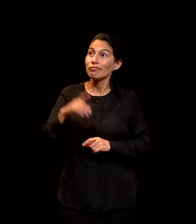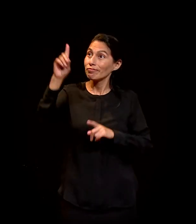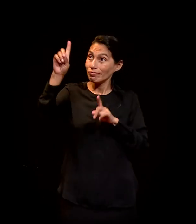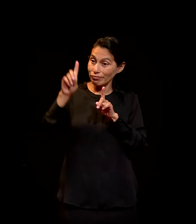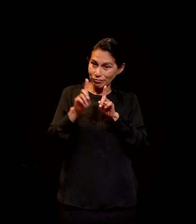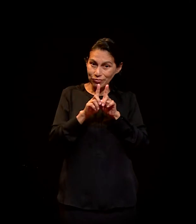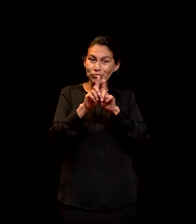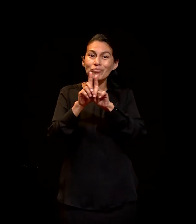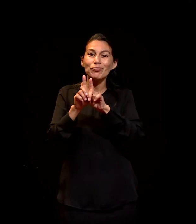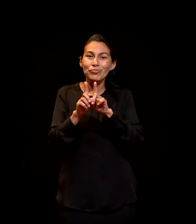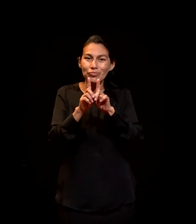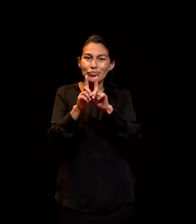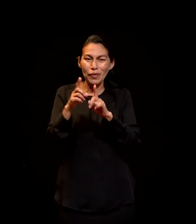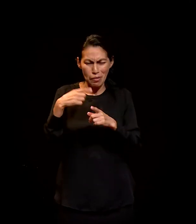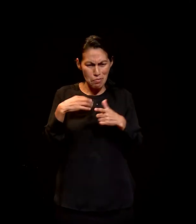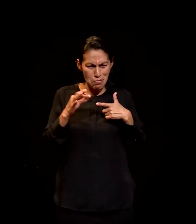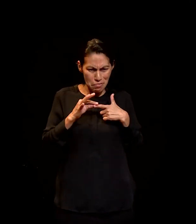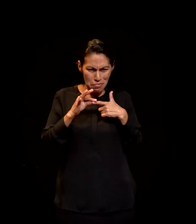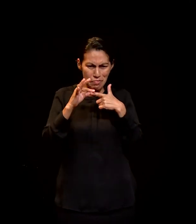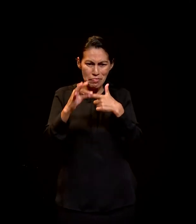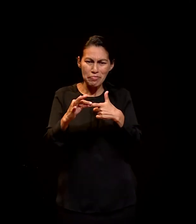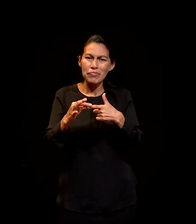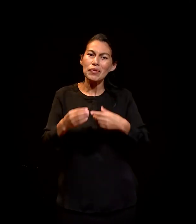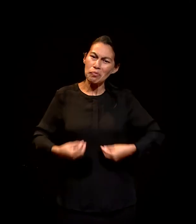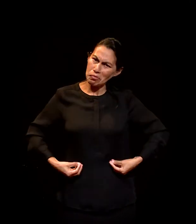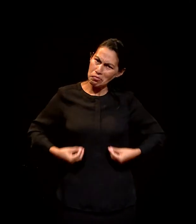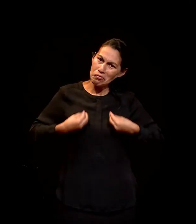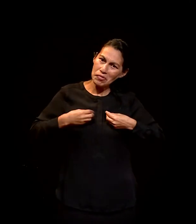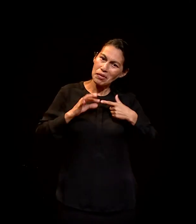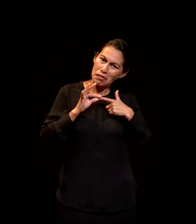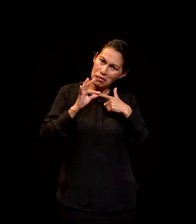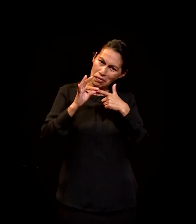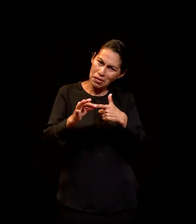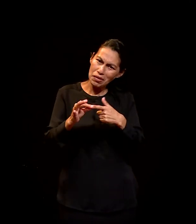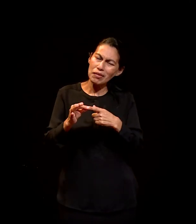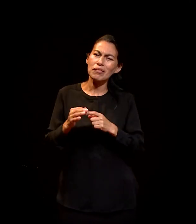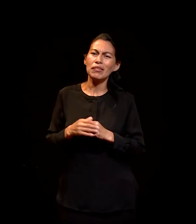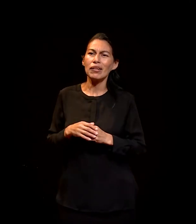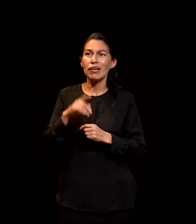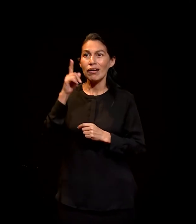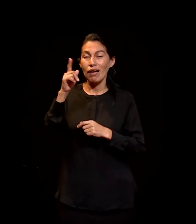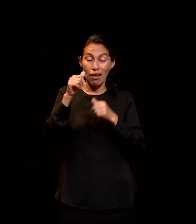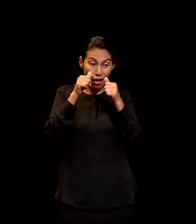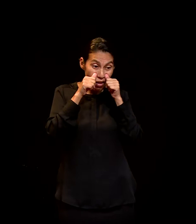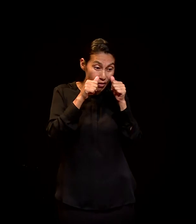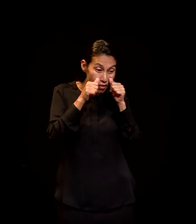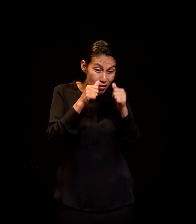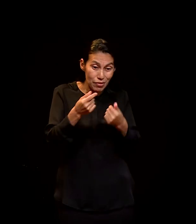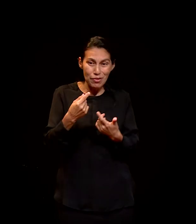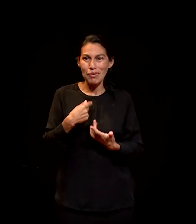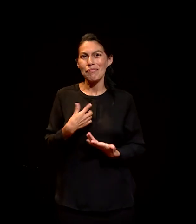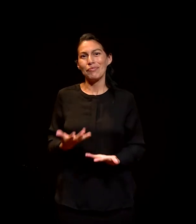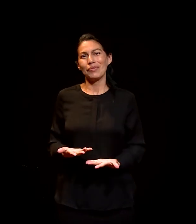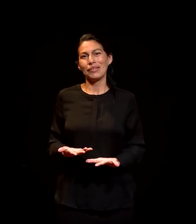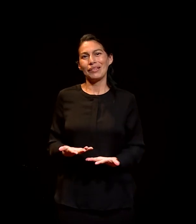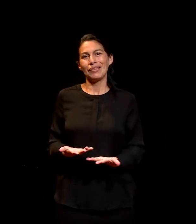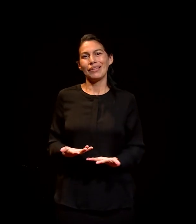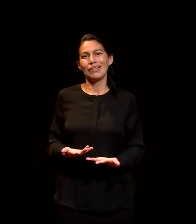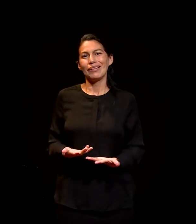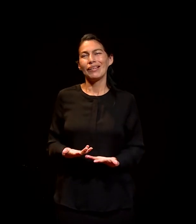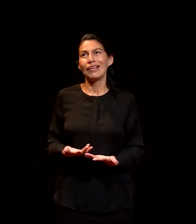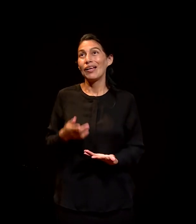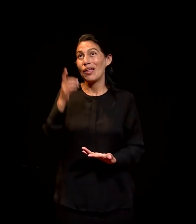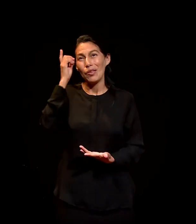él estaba con miedo que le estaba dirigiendo a mí que estaba tenía pues obviamente dios es